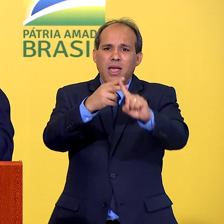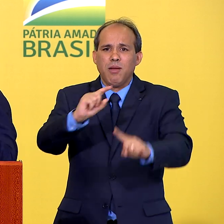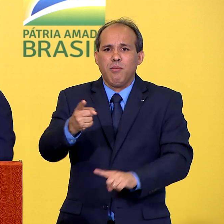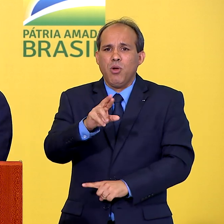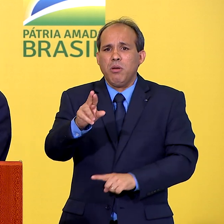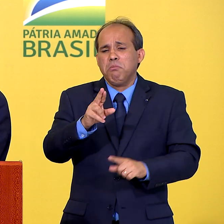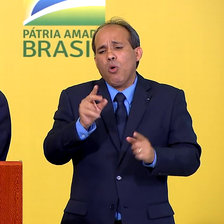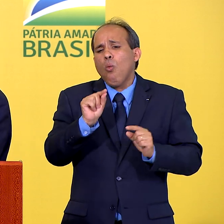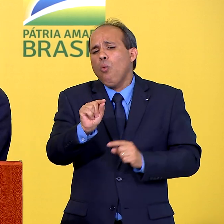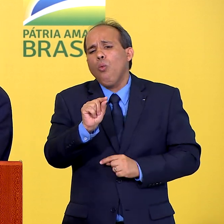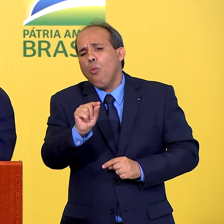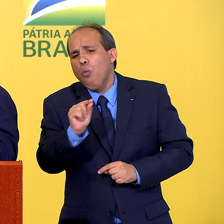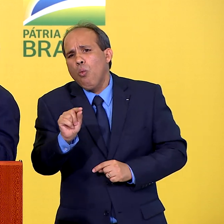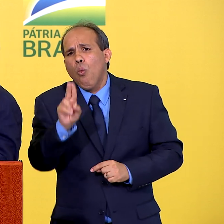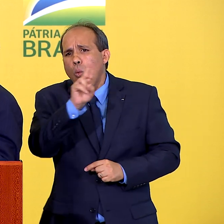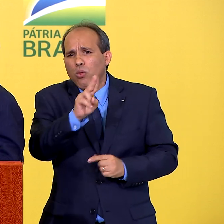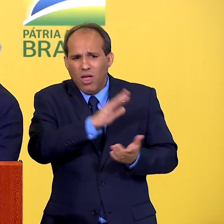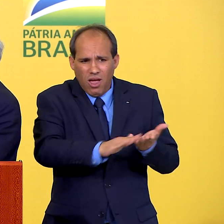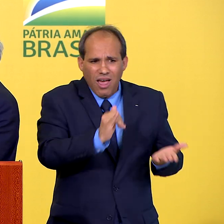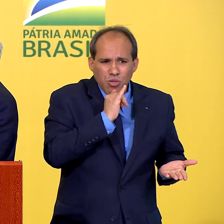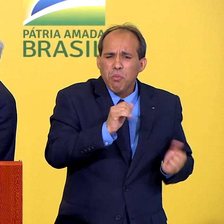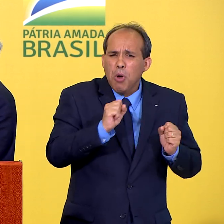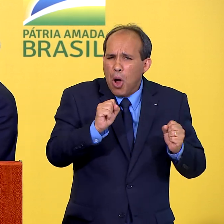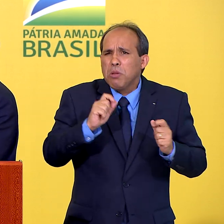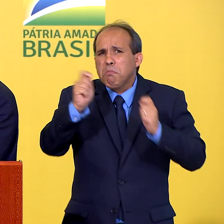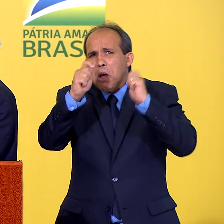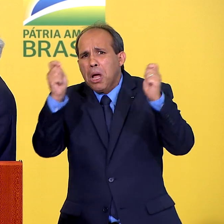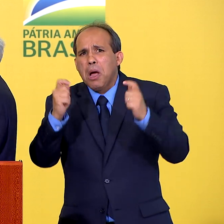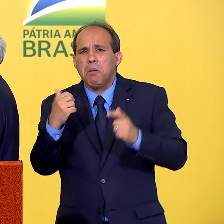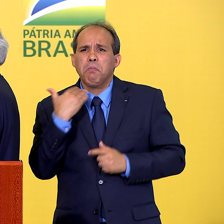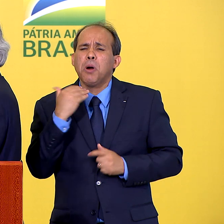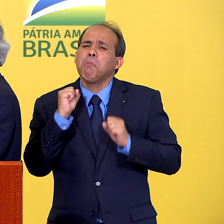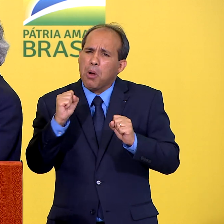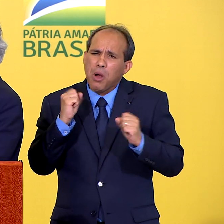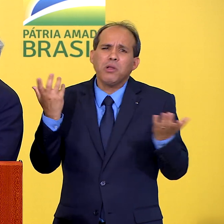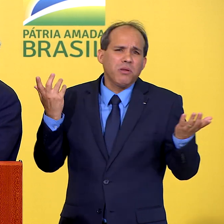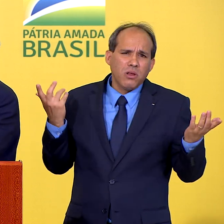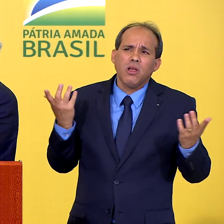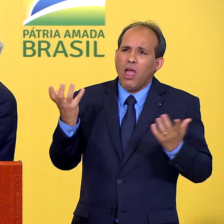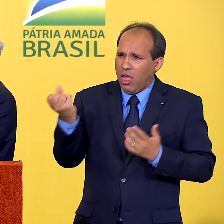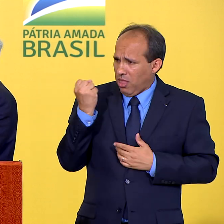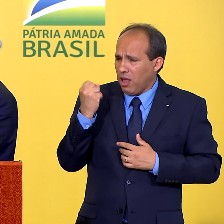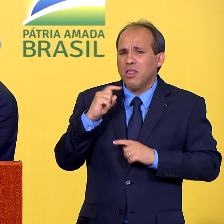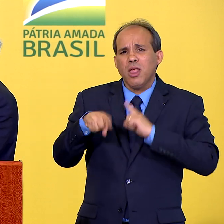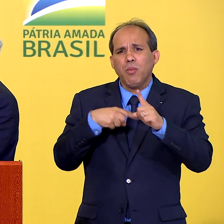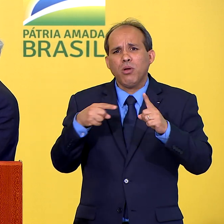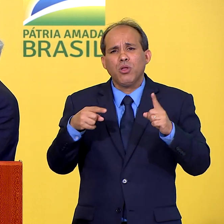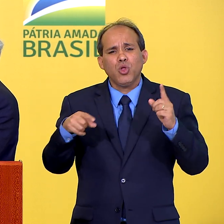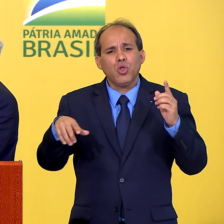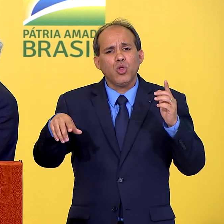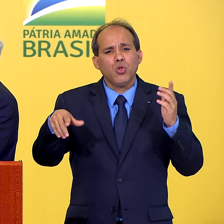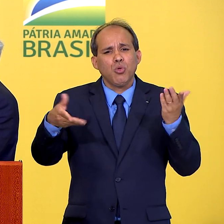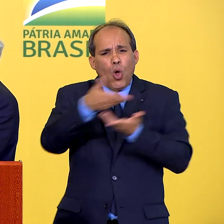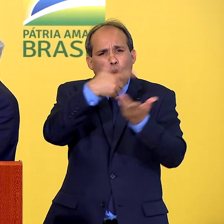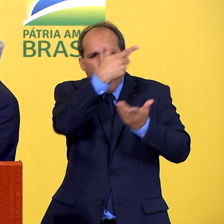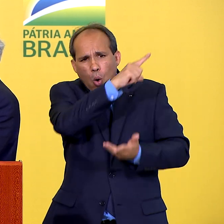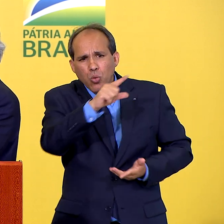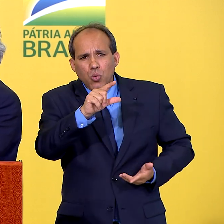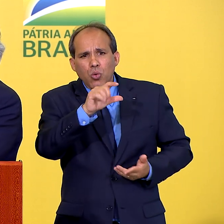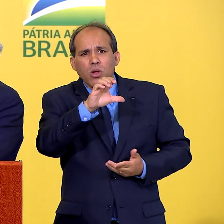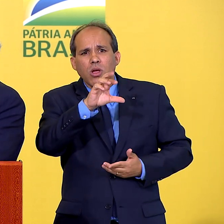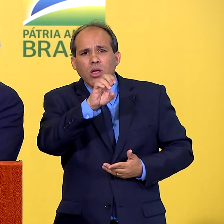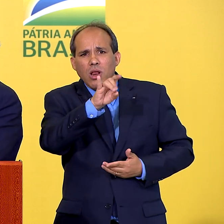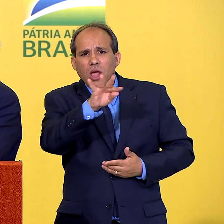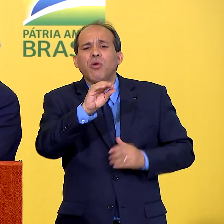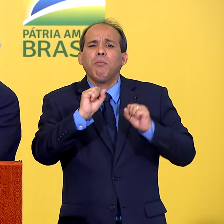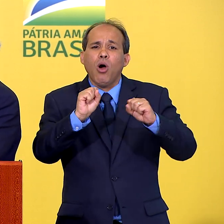paga. Se quiser gastar, gasta. Se quiser pagar um banco, paga. Se quiser trocar de crédito, vai